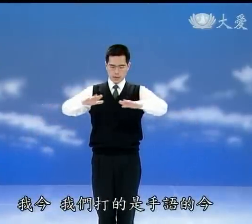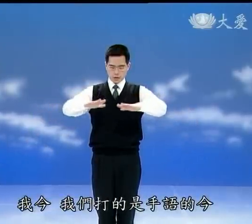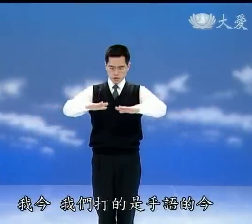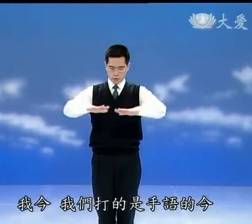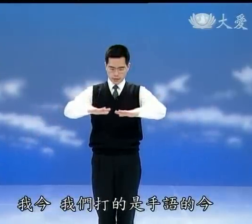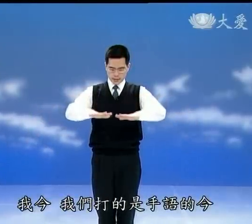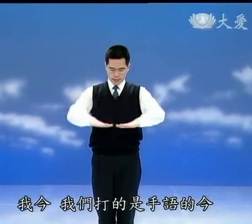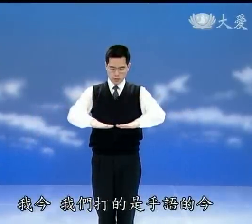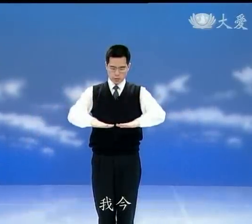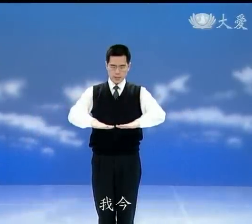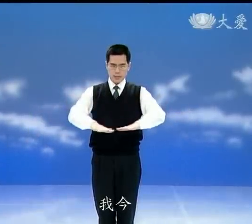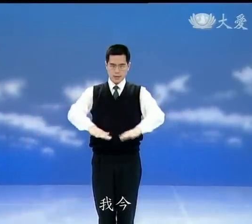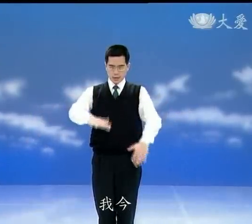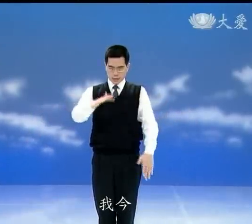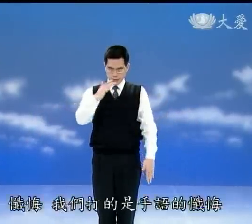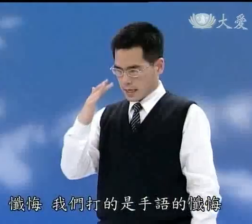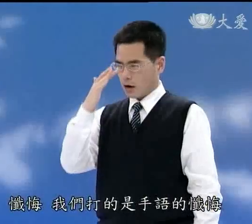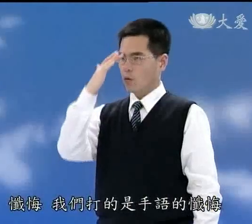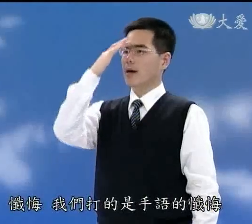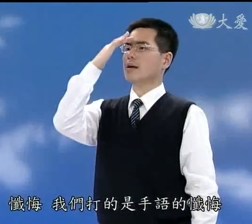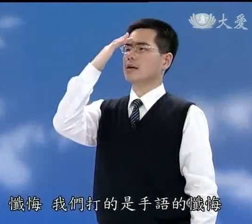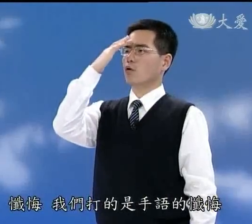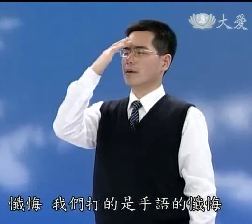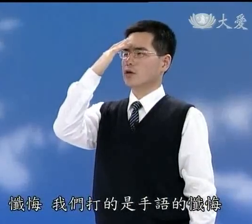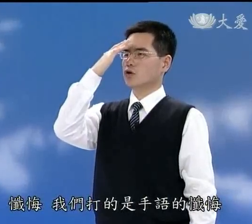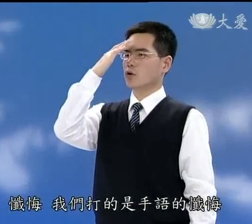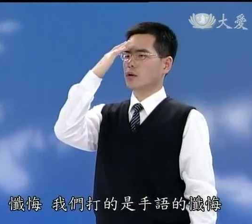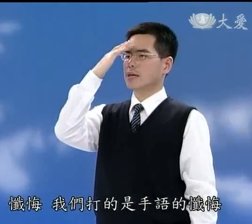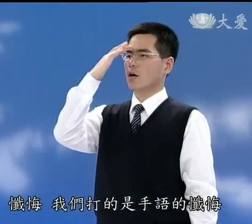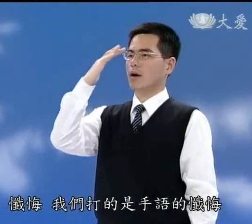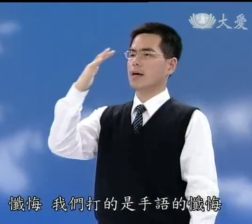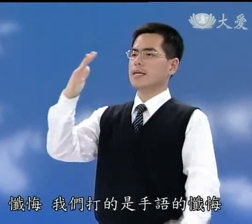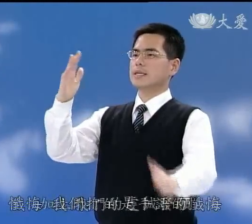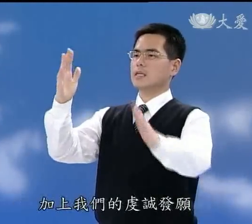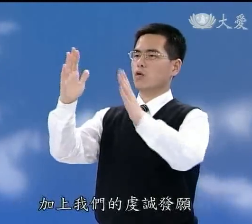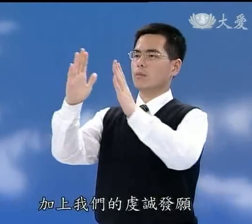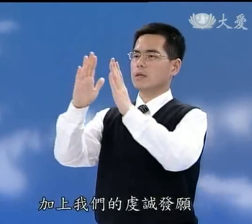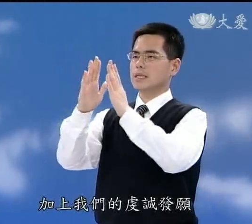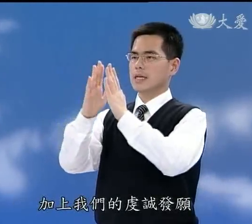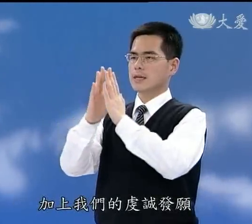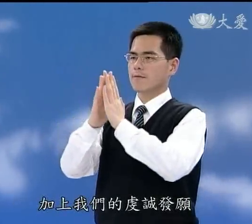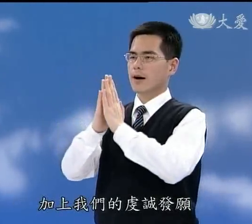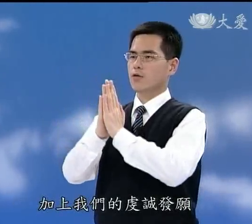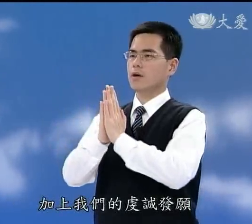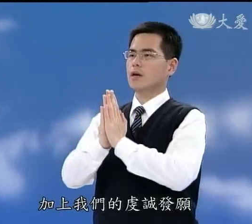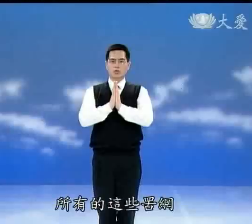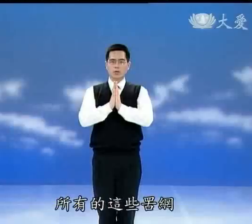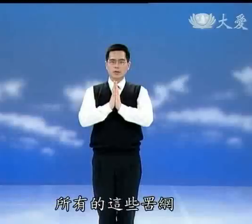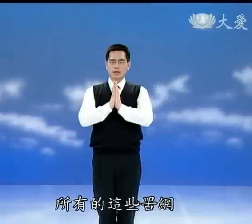的是手语的今，我今忏悔，我们打的是手语的忏悔，加上我们的虔诚发愿，所有的这些孤